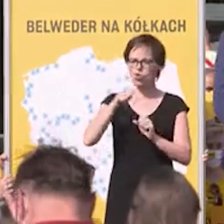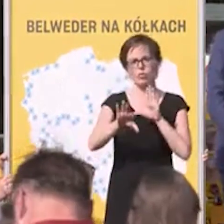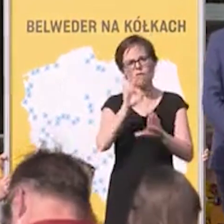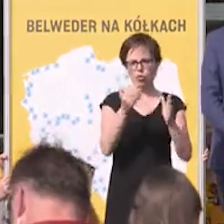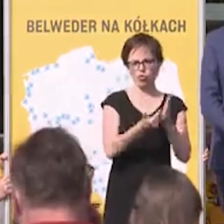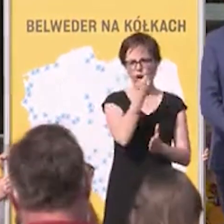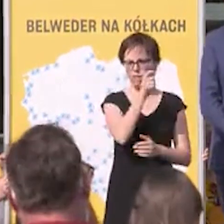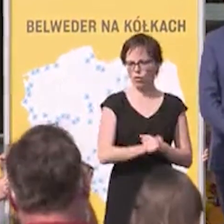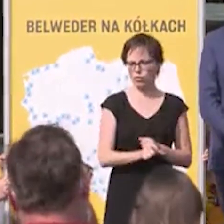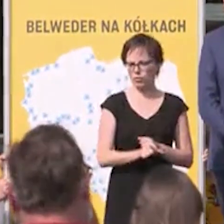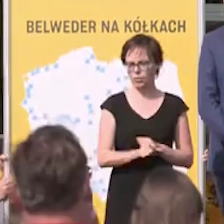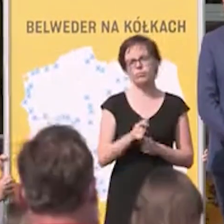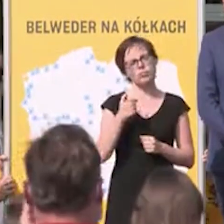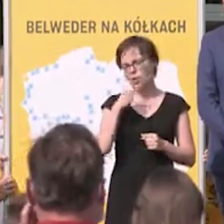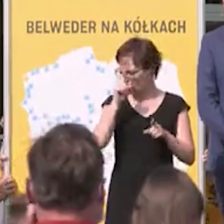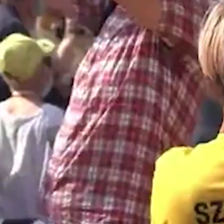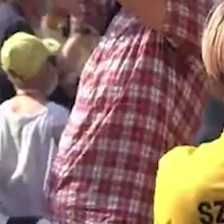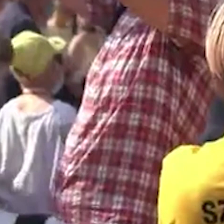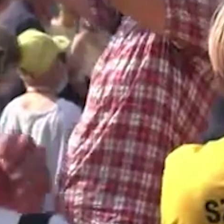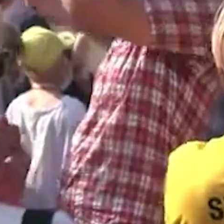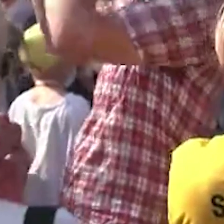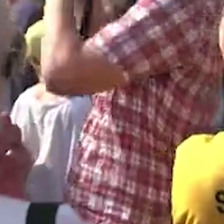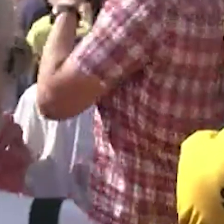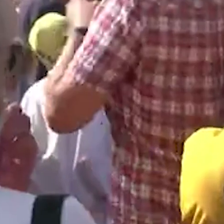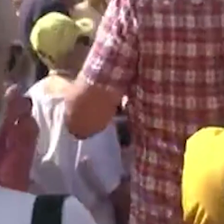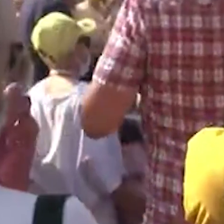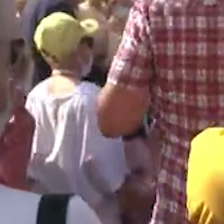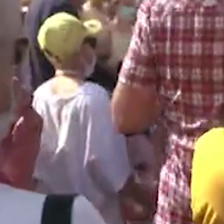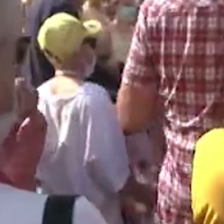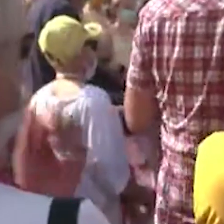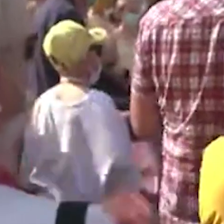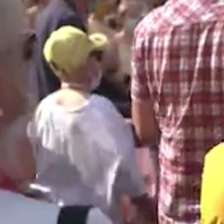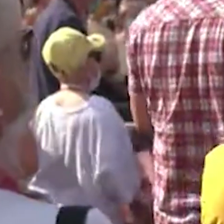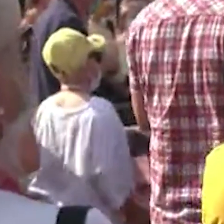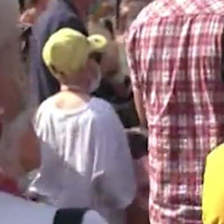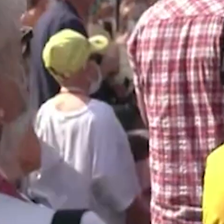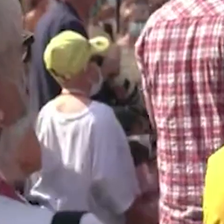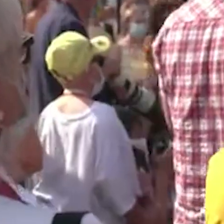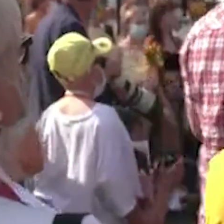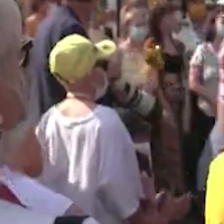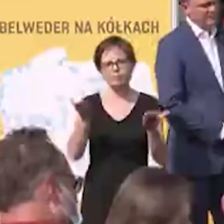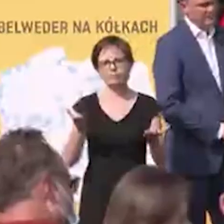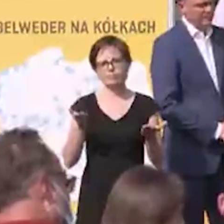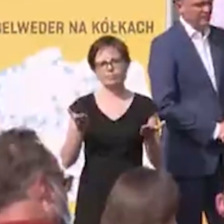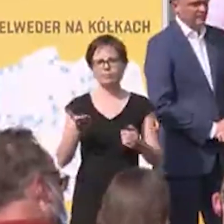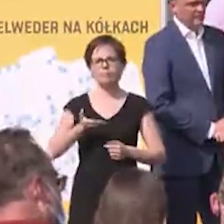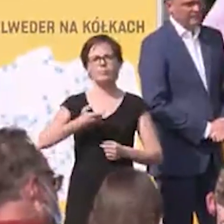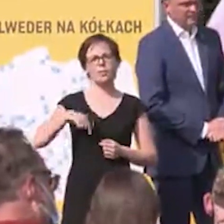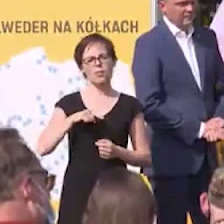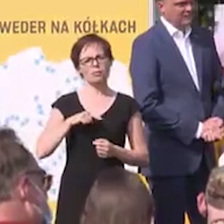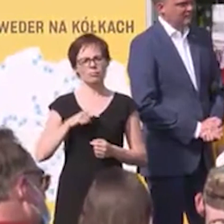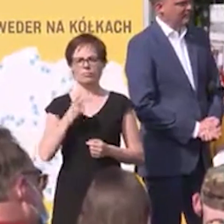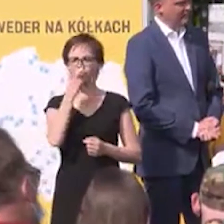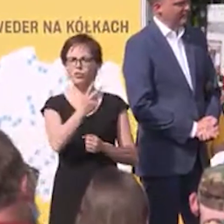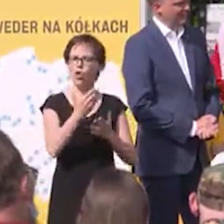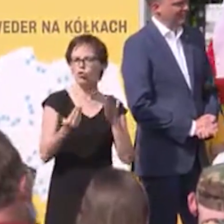nowego. I jestem przekonana, że właśnie tutaj, w tej chwili i właśnie dzięki wam jesteśmy świadkami